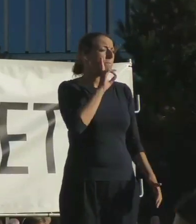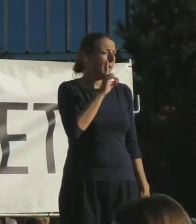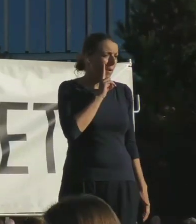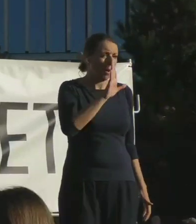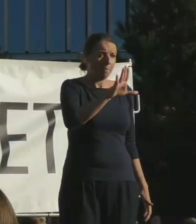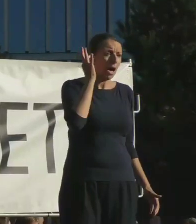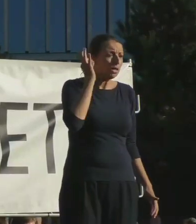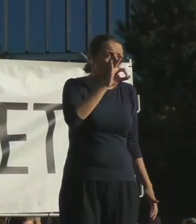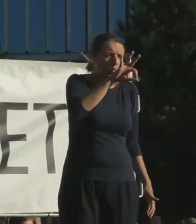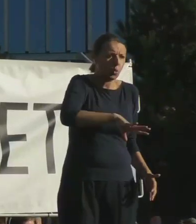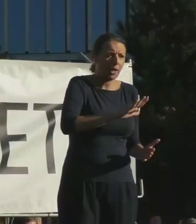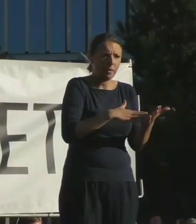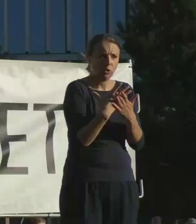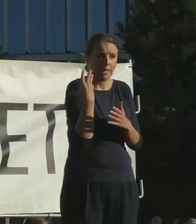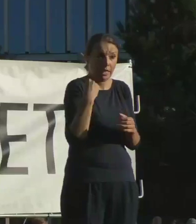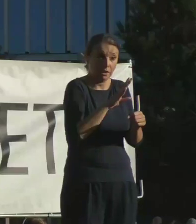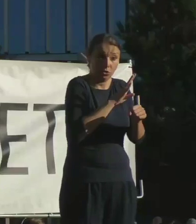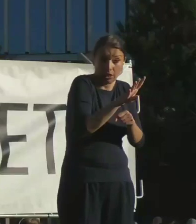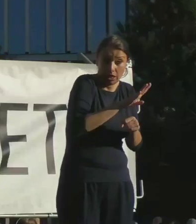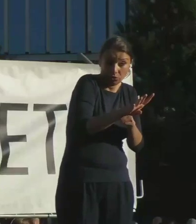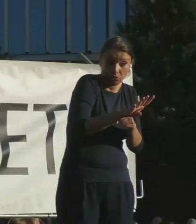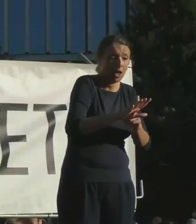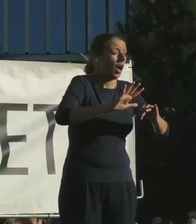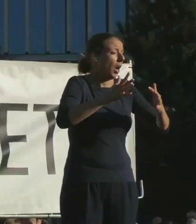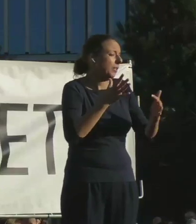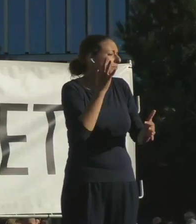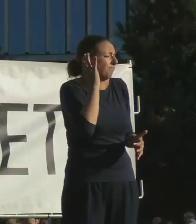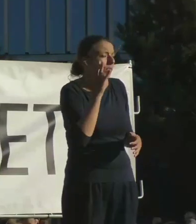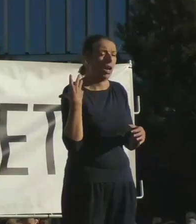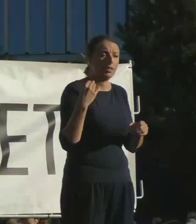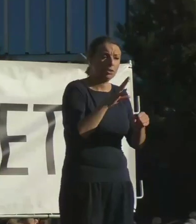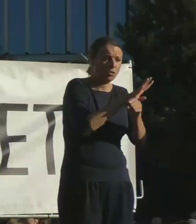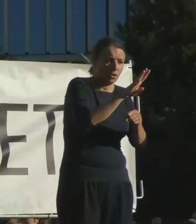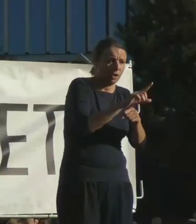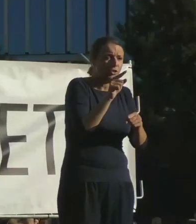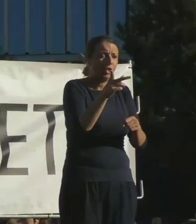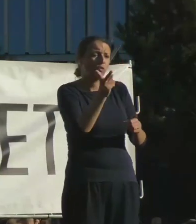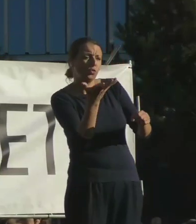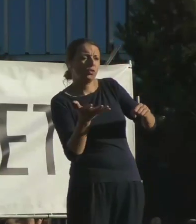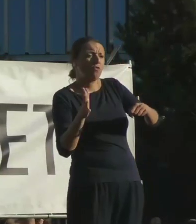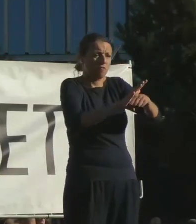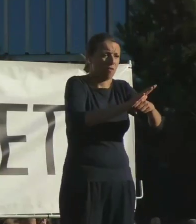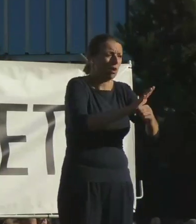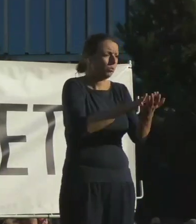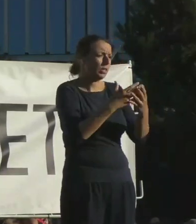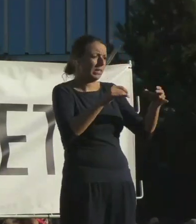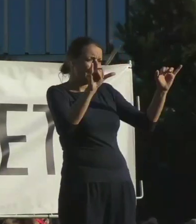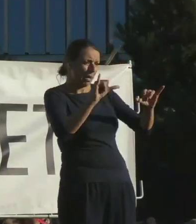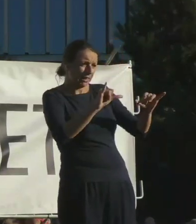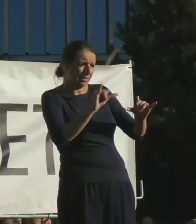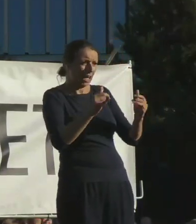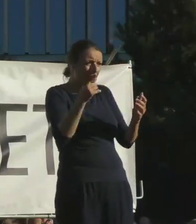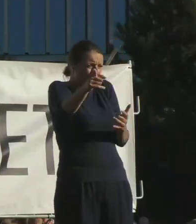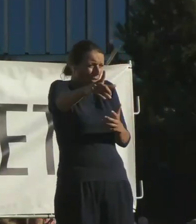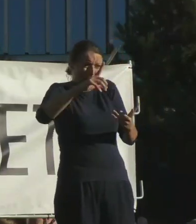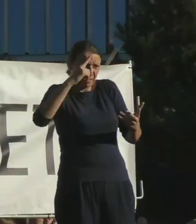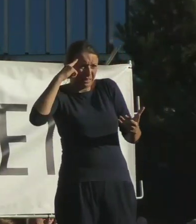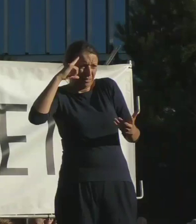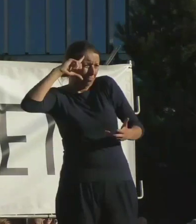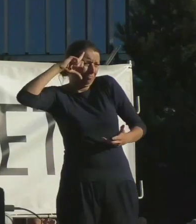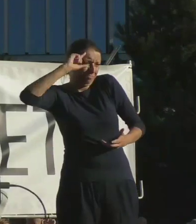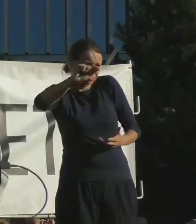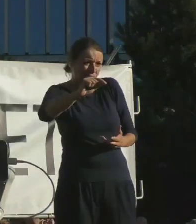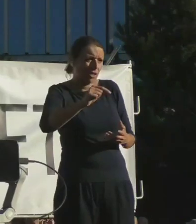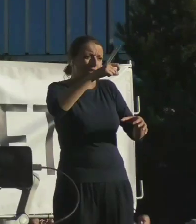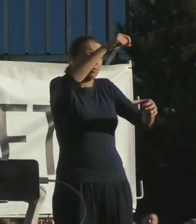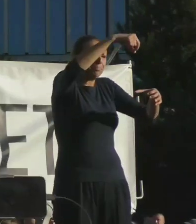córkę, na przykład 14-latkę, i taka 14-latka zostanie zgwałcona gdzieś na imprezie, bo jakiś idiota daje